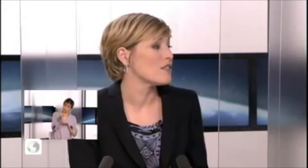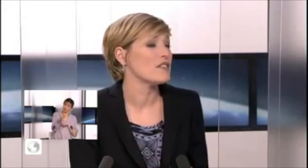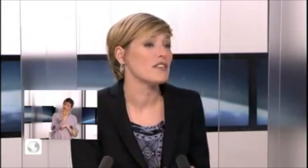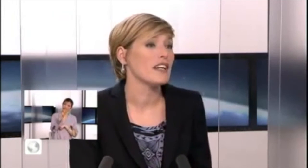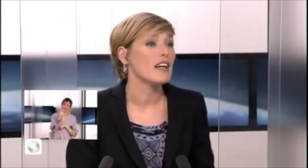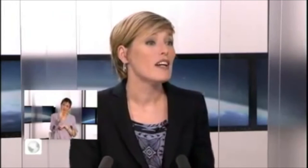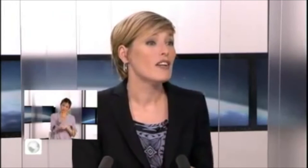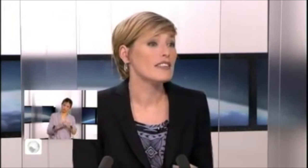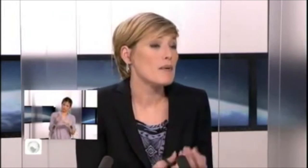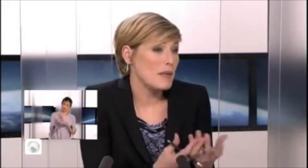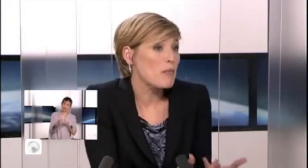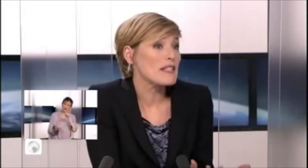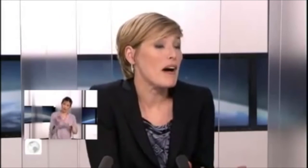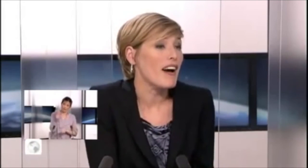visuel théâtre, ça peut passer par l'art,